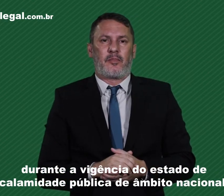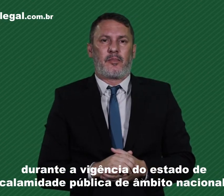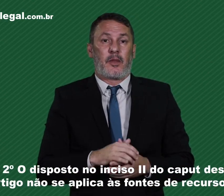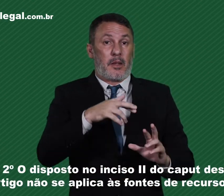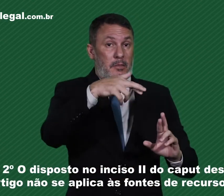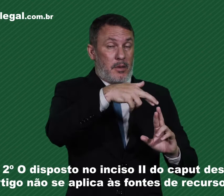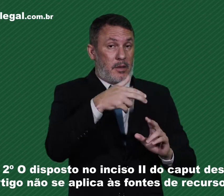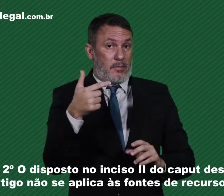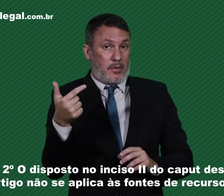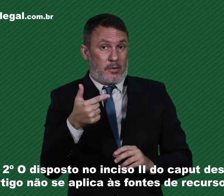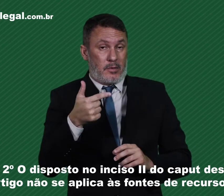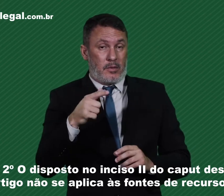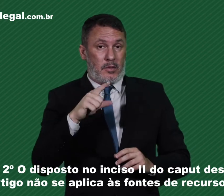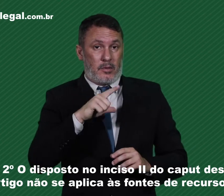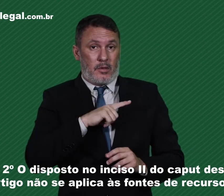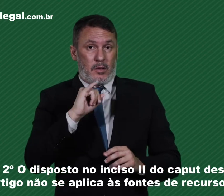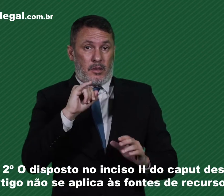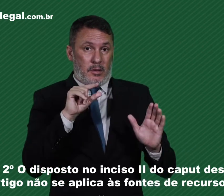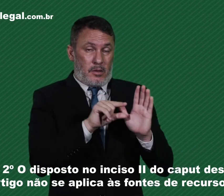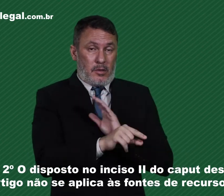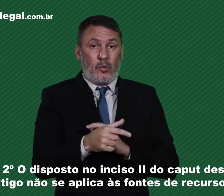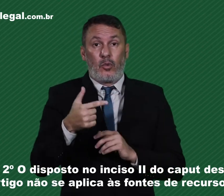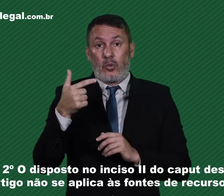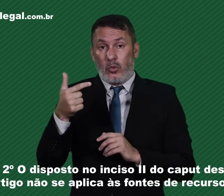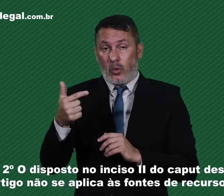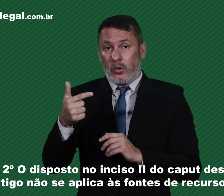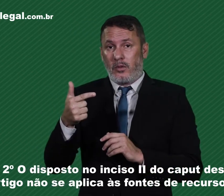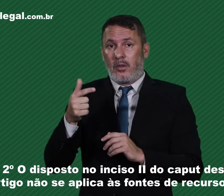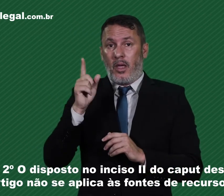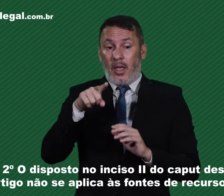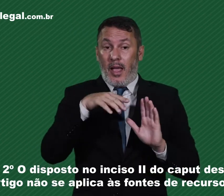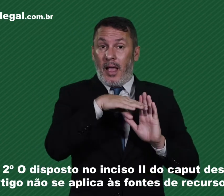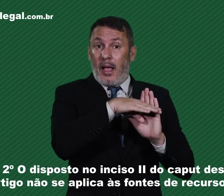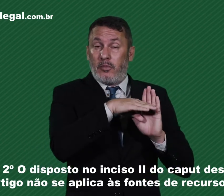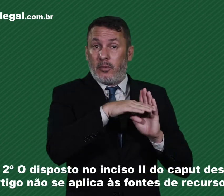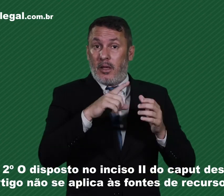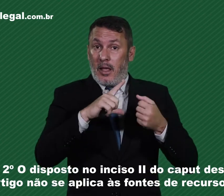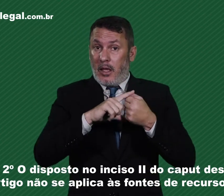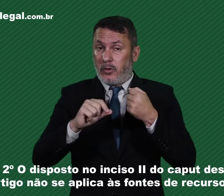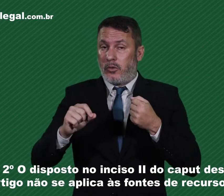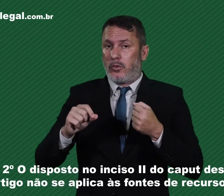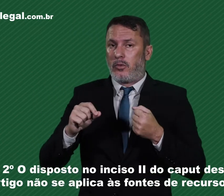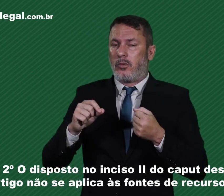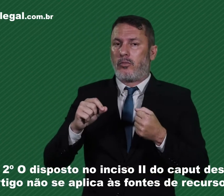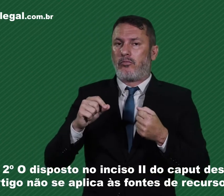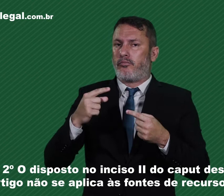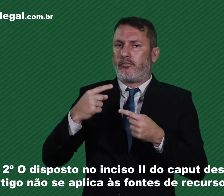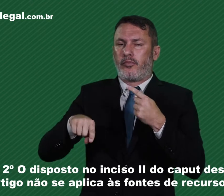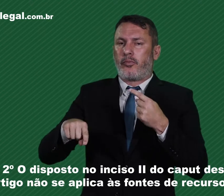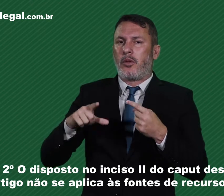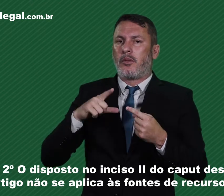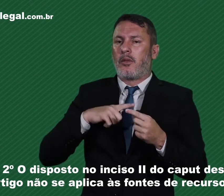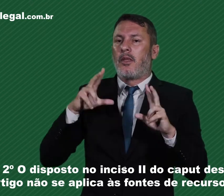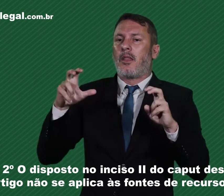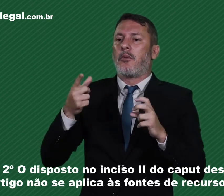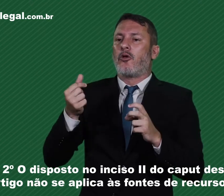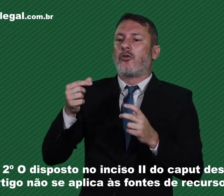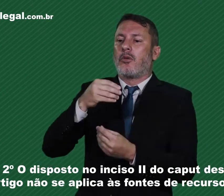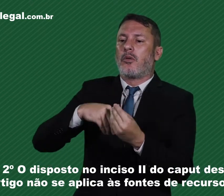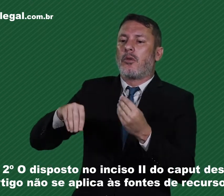nacional parágrafo 2º o disposto no inciso 2 do caput deste artigo não se aplica às